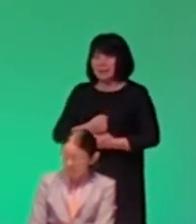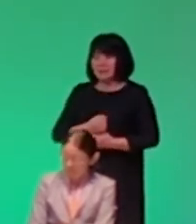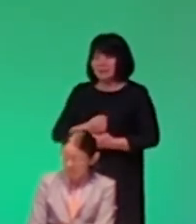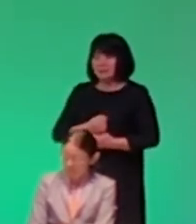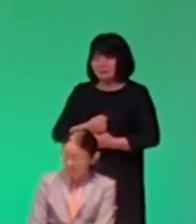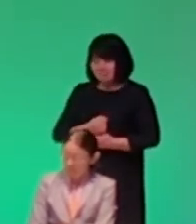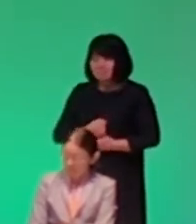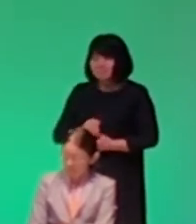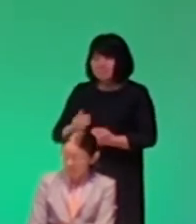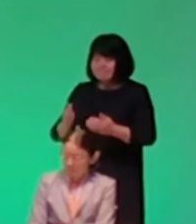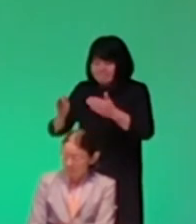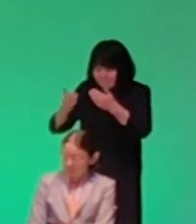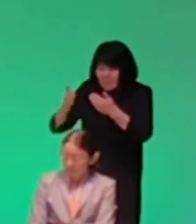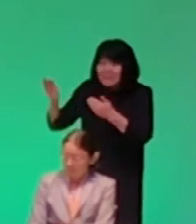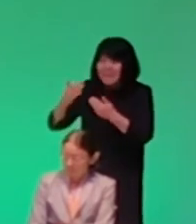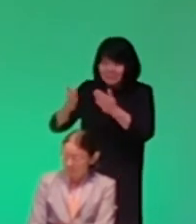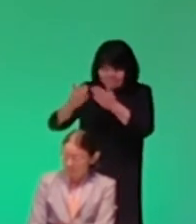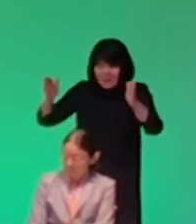風通しの良い